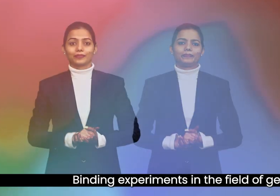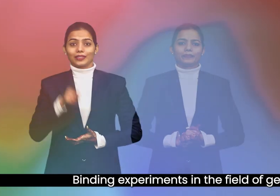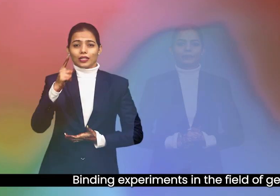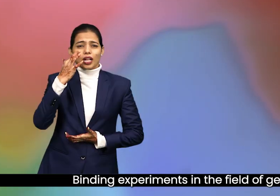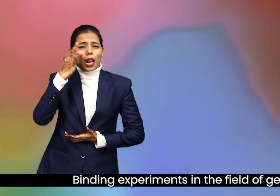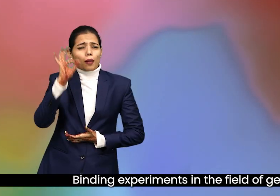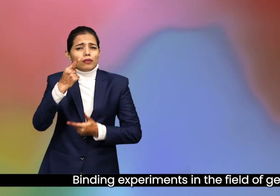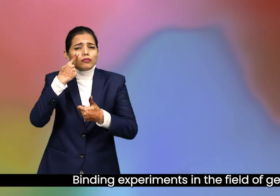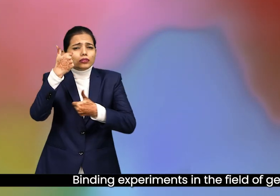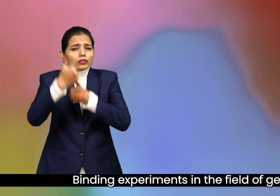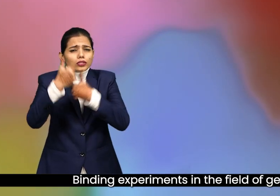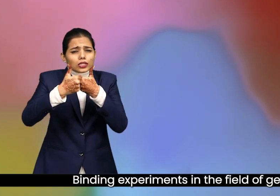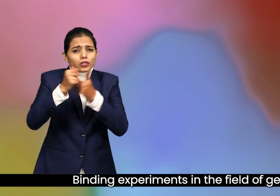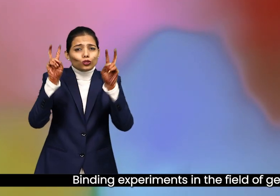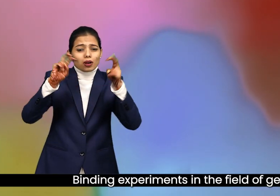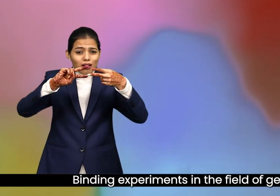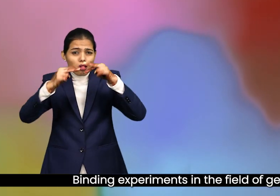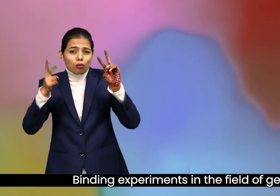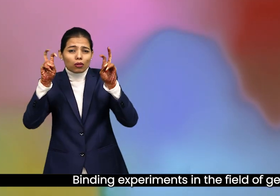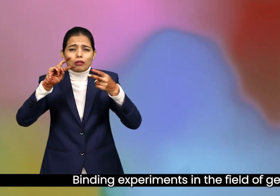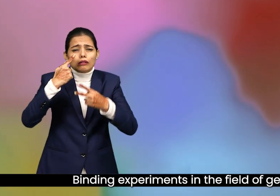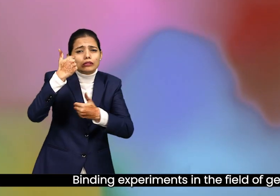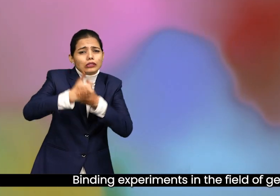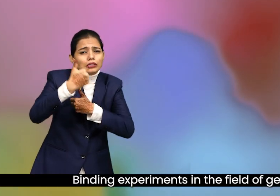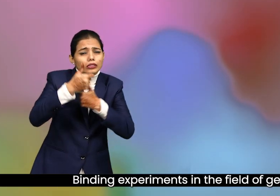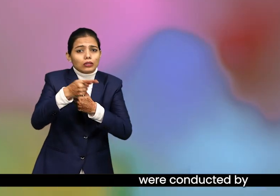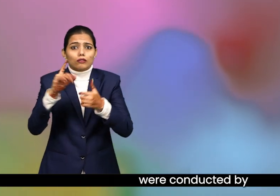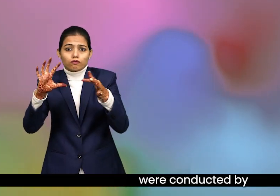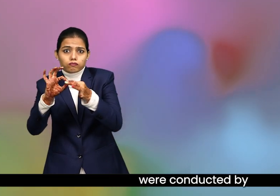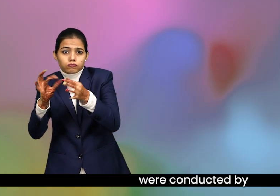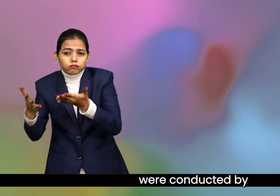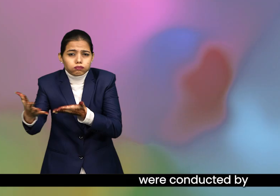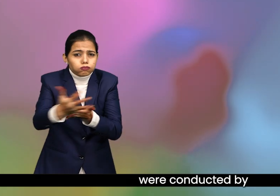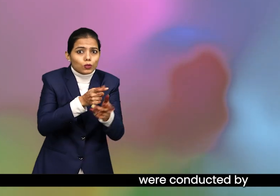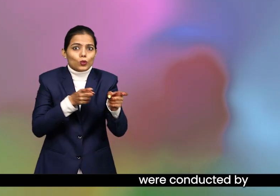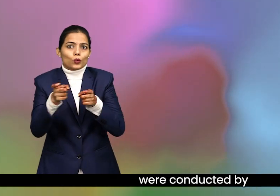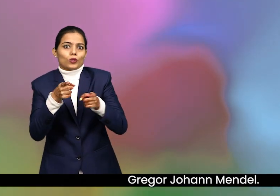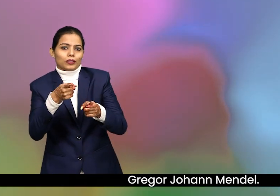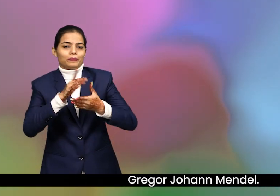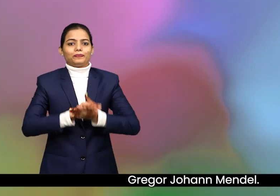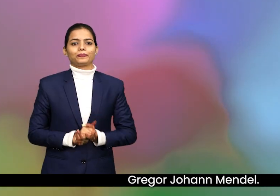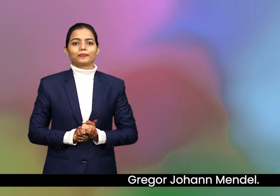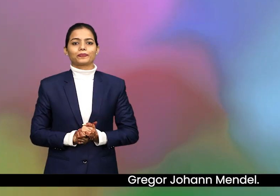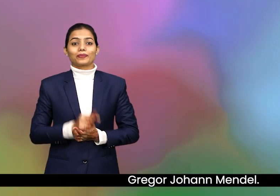Pioneering மரபியல் துறையில் experiments in முன்னோடி the field of சோதனைகள் genetics were conducted கிரேகோர் by ஜோஹான் மெண்டல் Gregor Johann என்பவரால் Mendel.